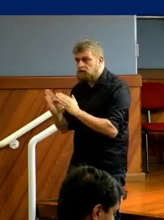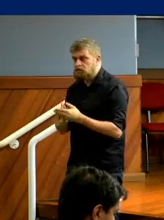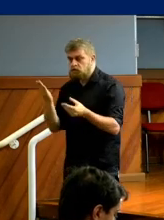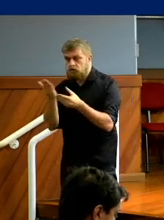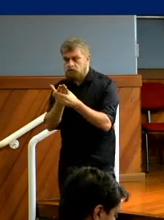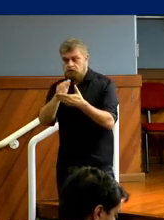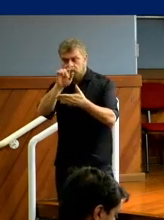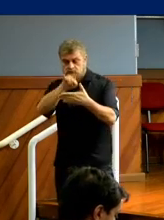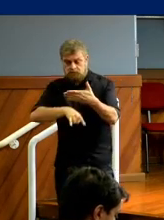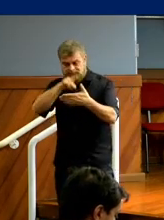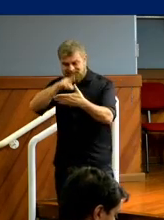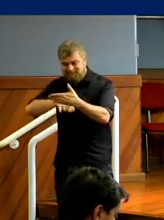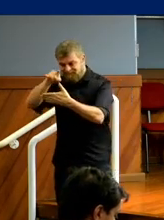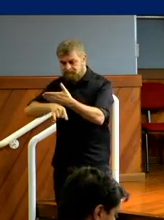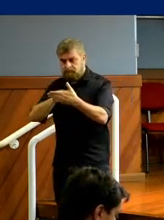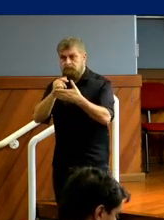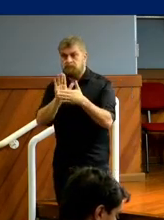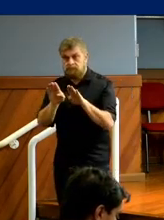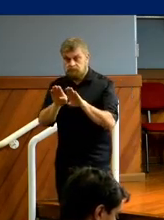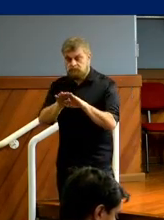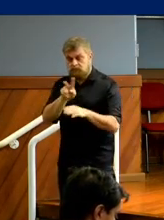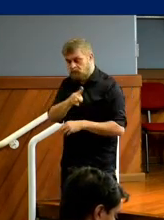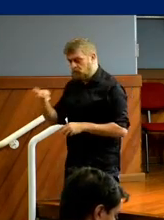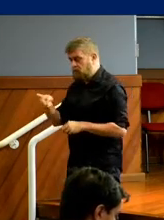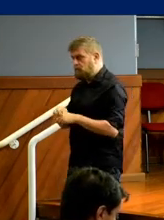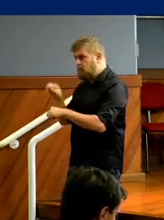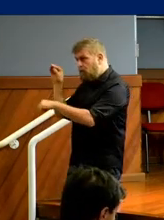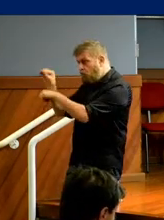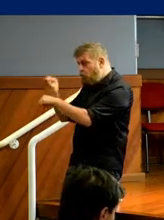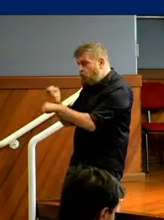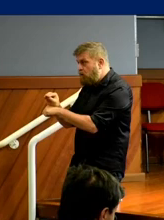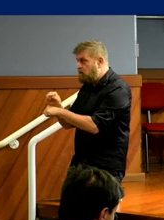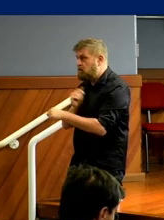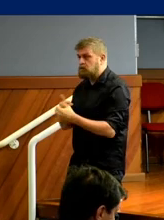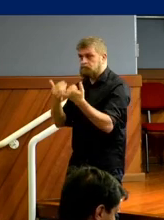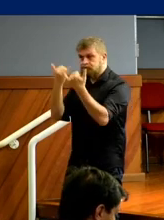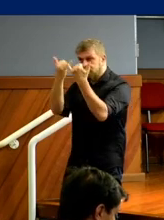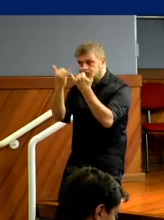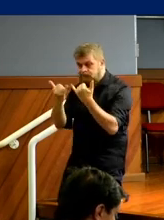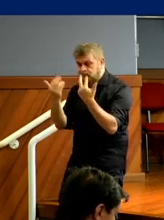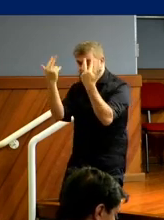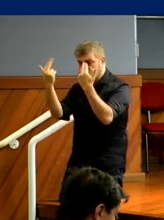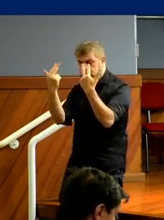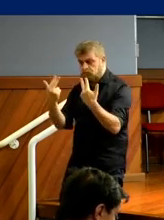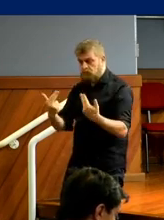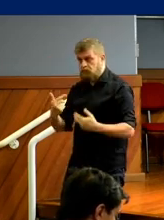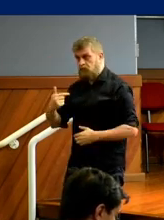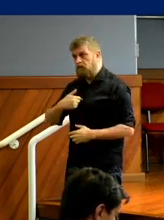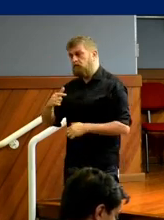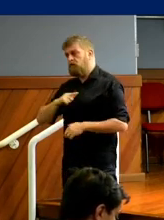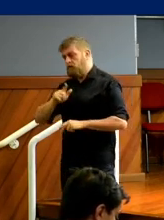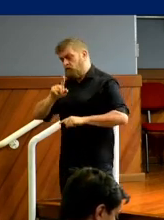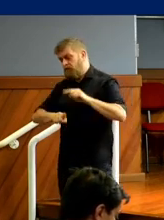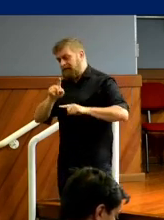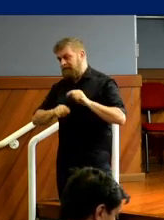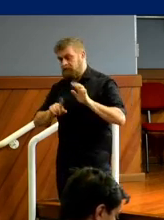documentação, de processamento técnico, né, a digitalização, a conservação, cai na mesma questão. Será que, se eu tenho um material que